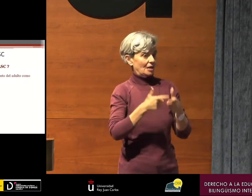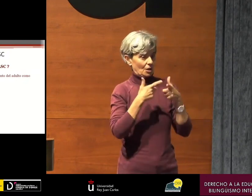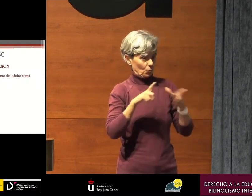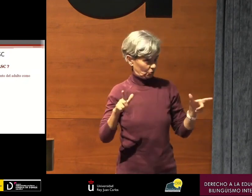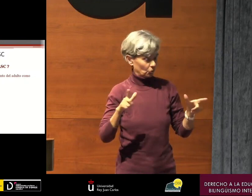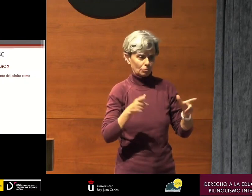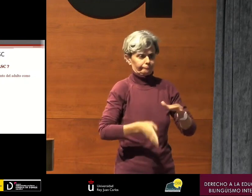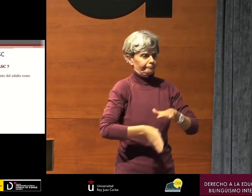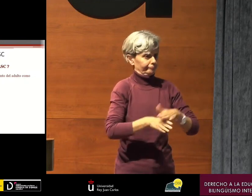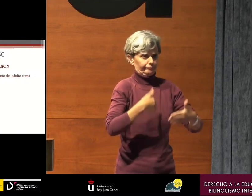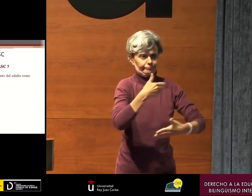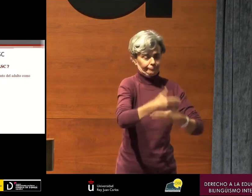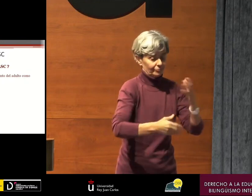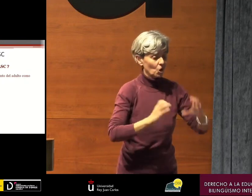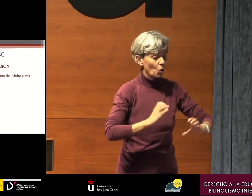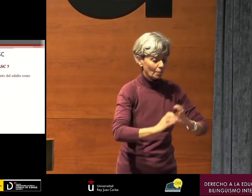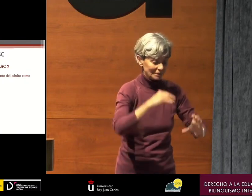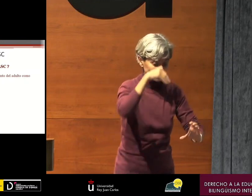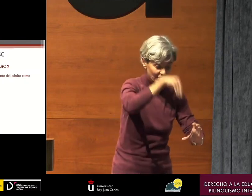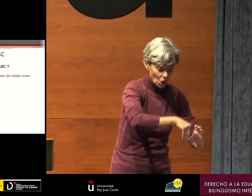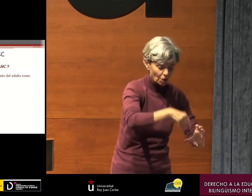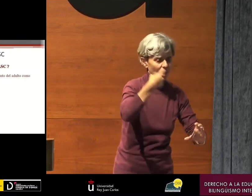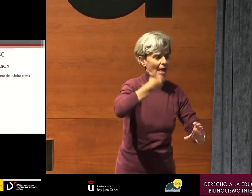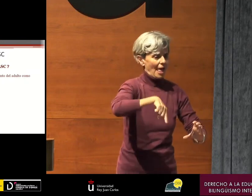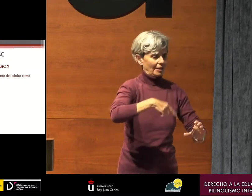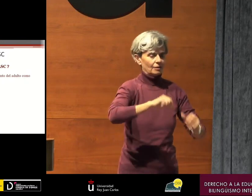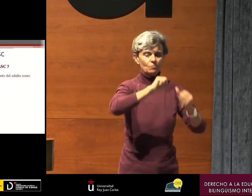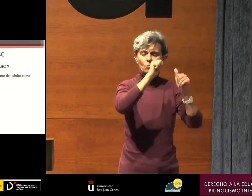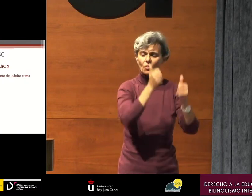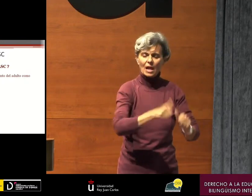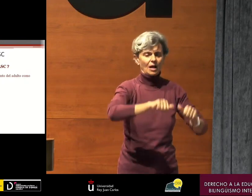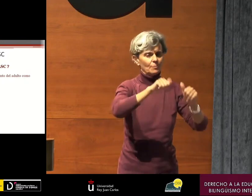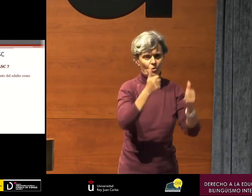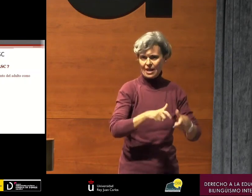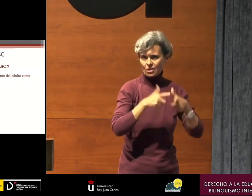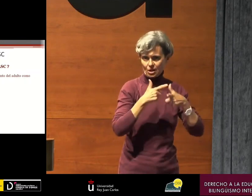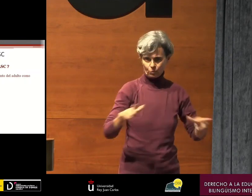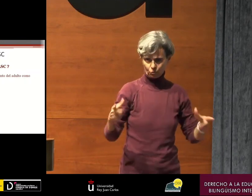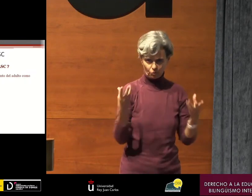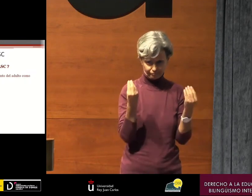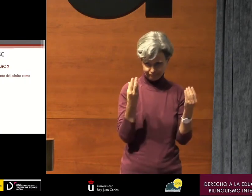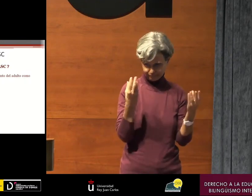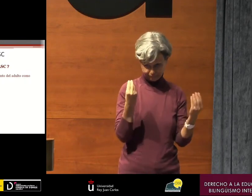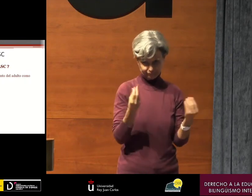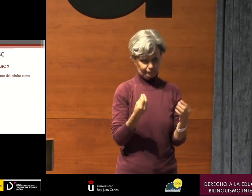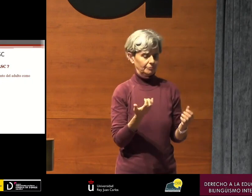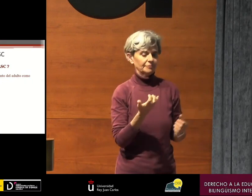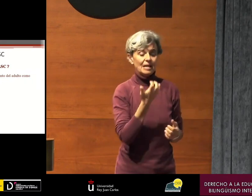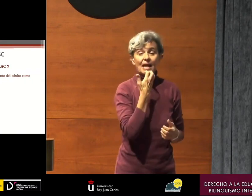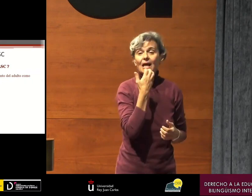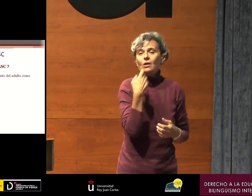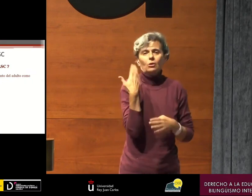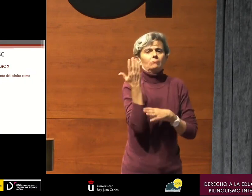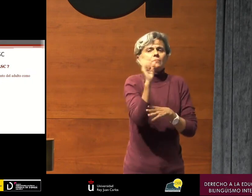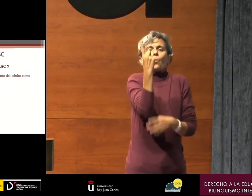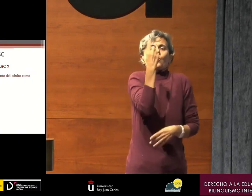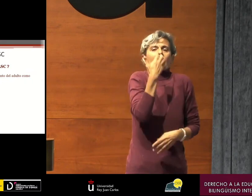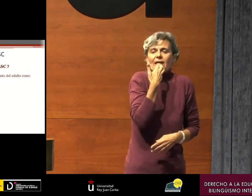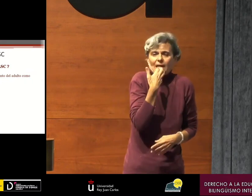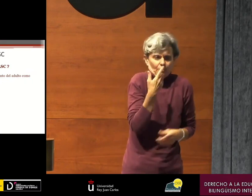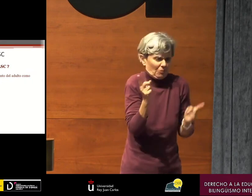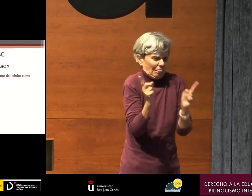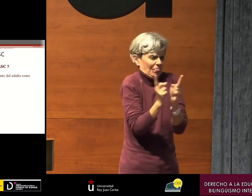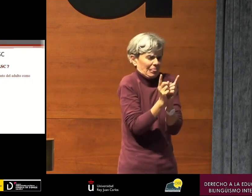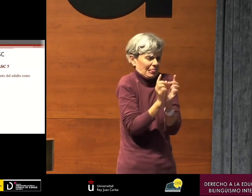signadas adecuadas, de manera que al alumno le pueda servir para ir enriqueciendo su conocimiento de la lengua. Hay mucho